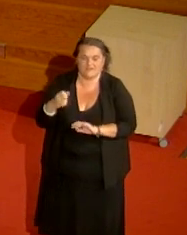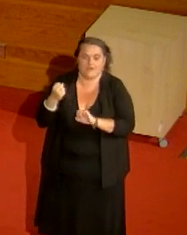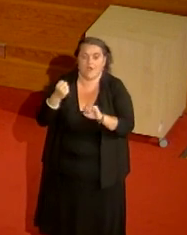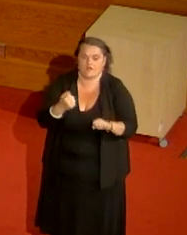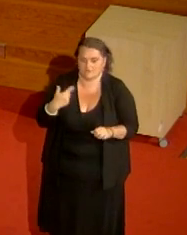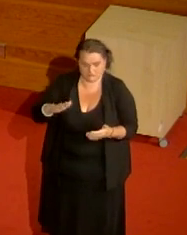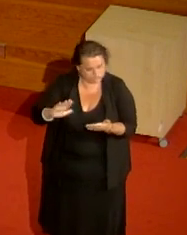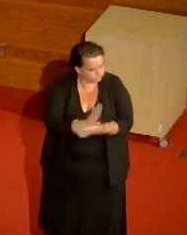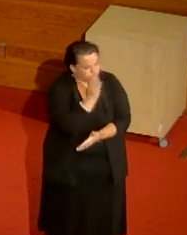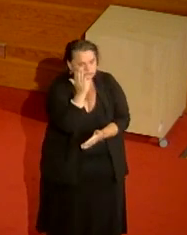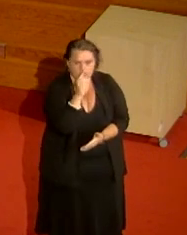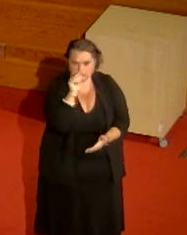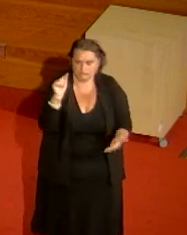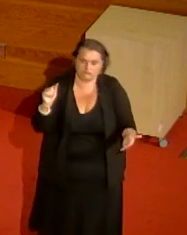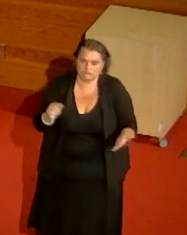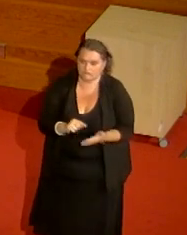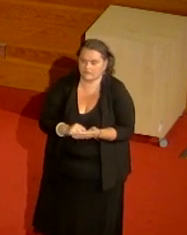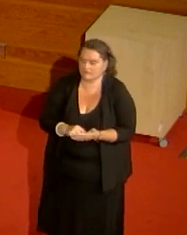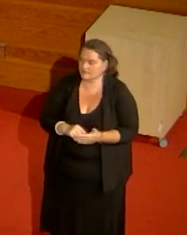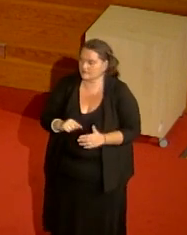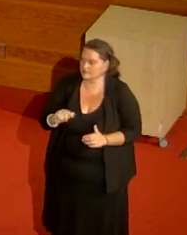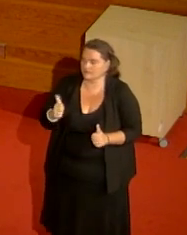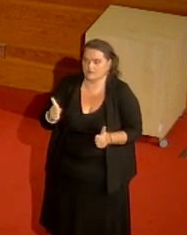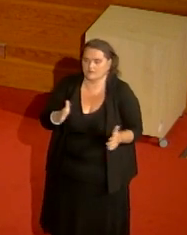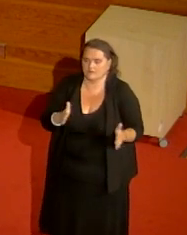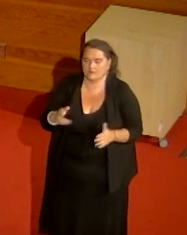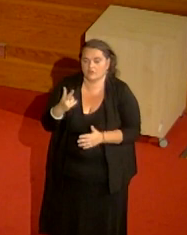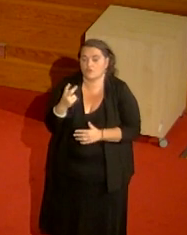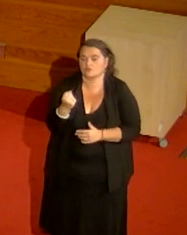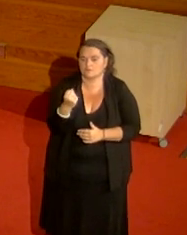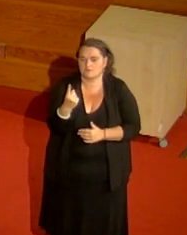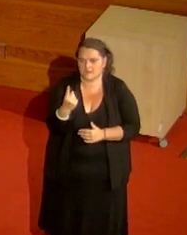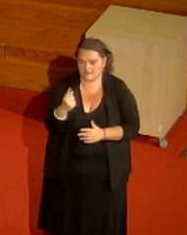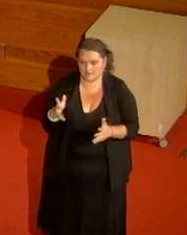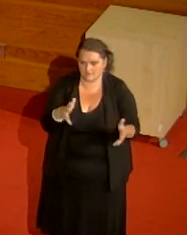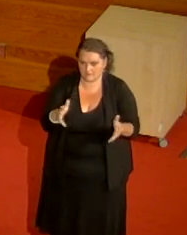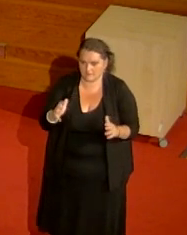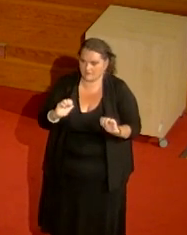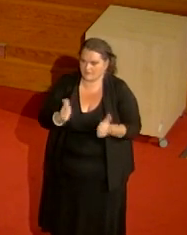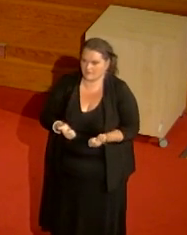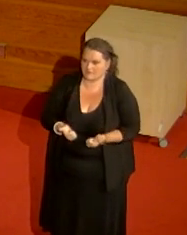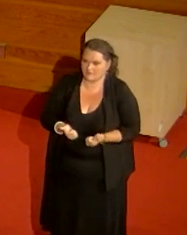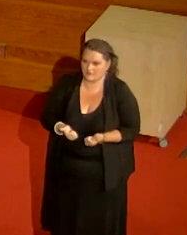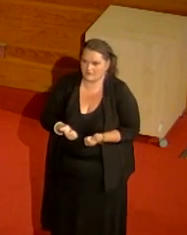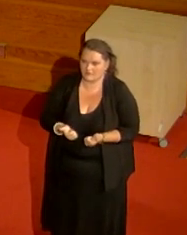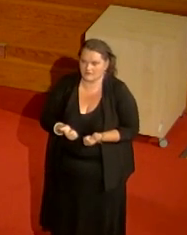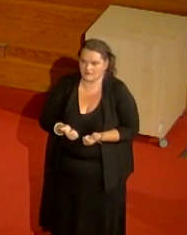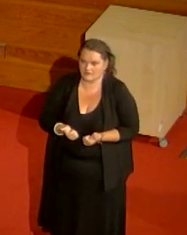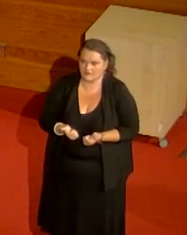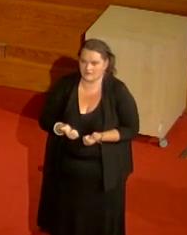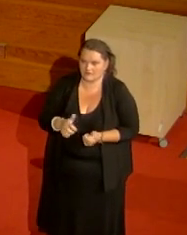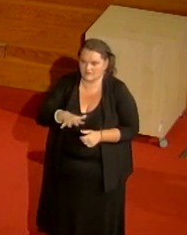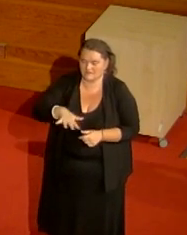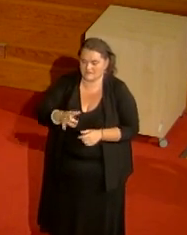esta vivencia tiene que ver con algo que aconteció a principios de los años 2000 cuando empezamos a eh a crear